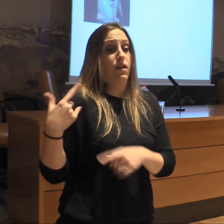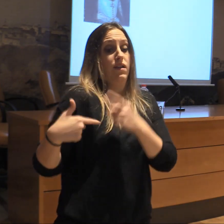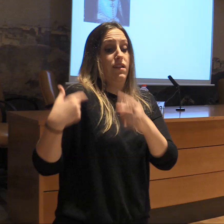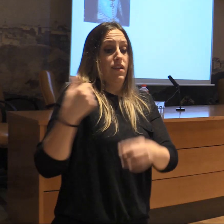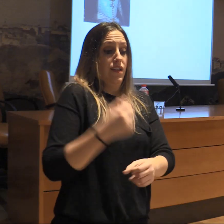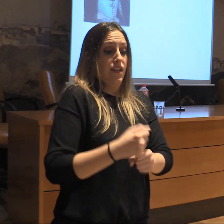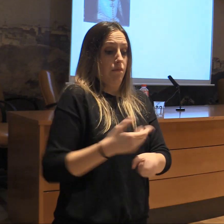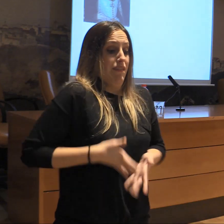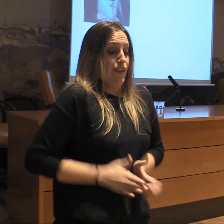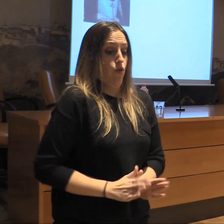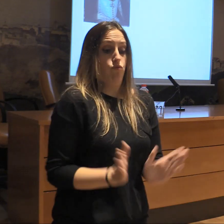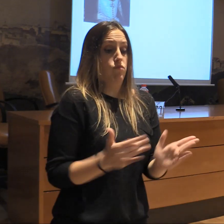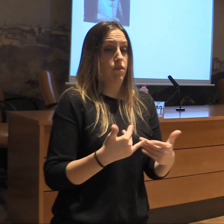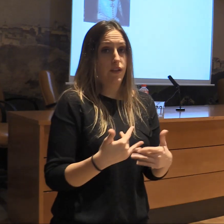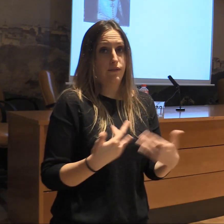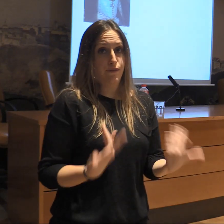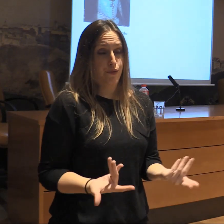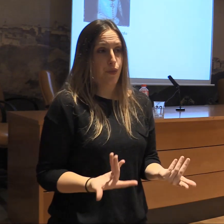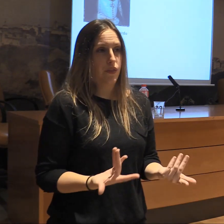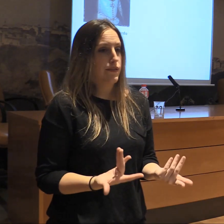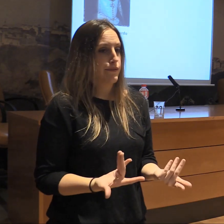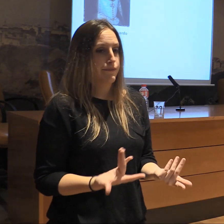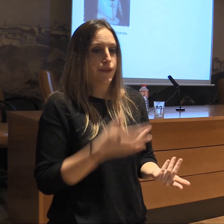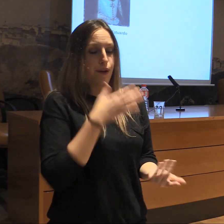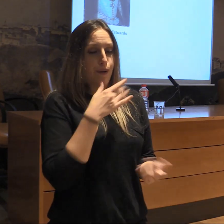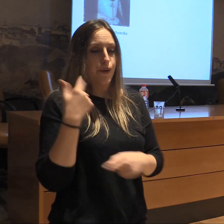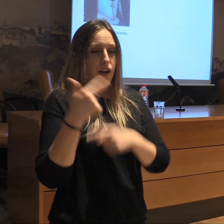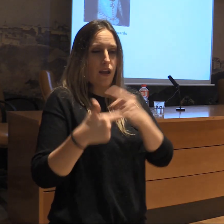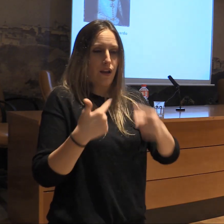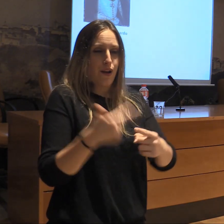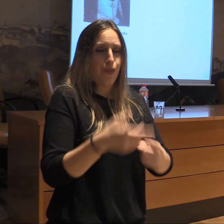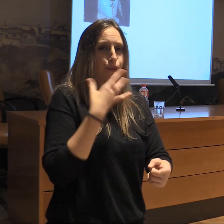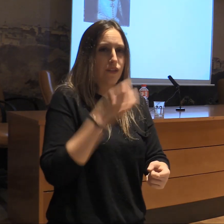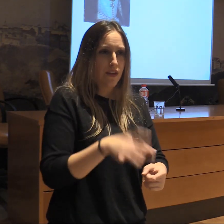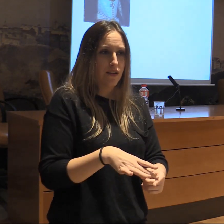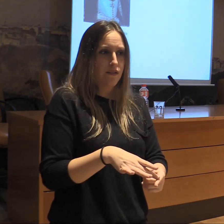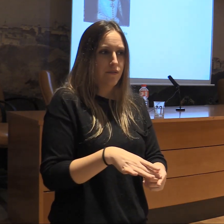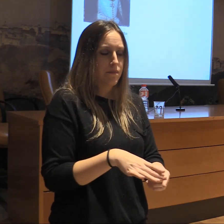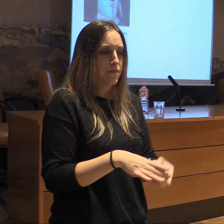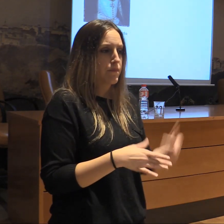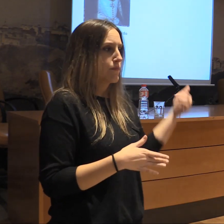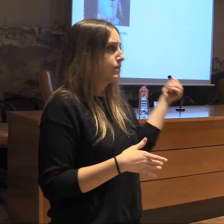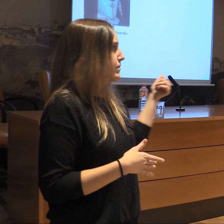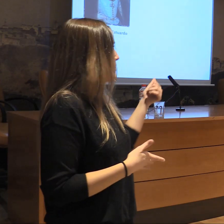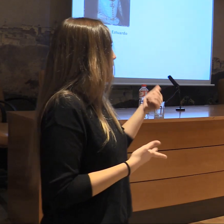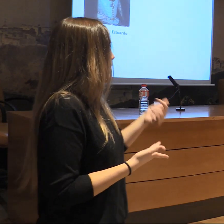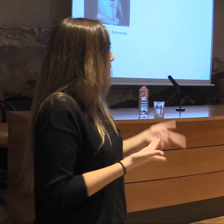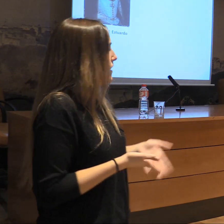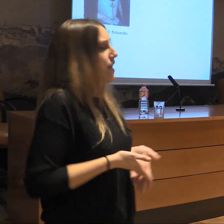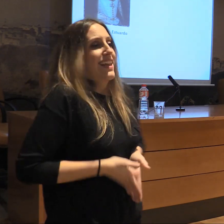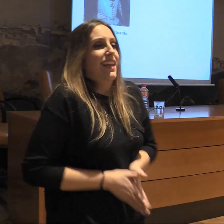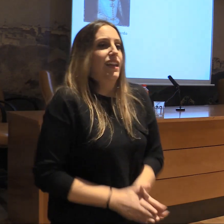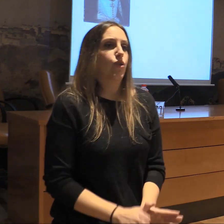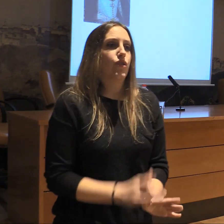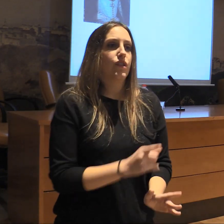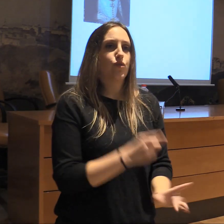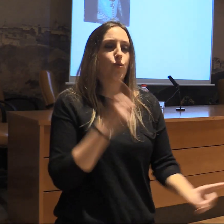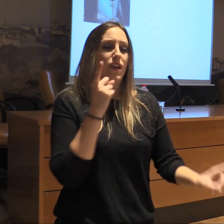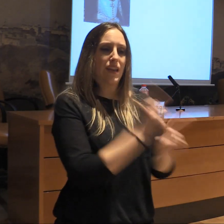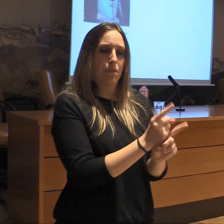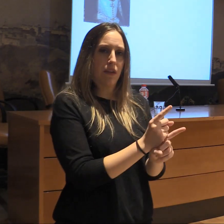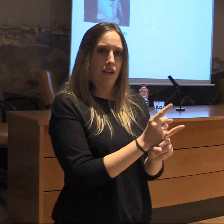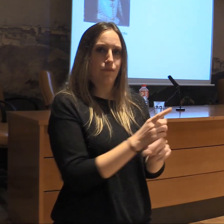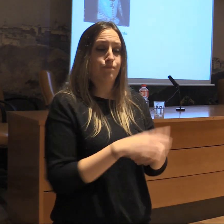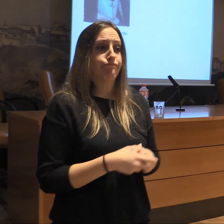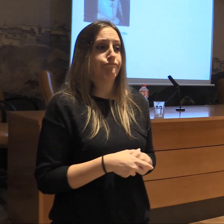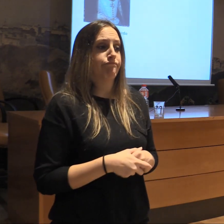herederos, heredó el trono Jacobo Estuardo, el hijo de su archienemiga María Estuardo. Este